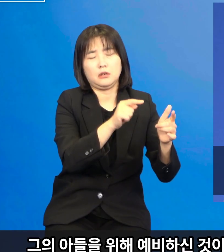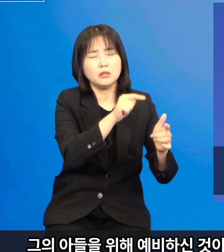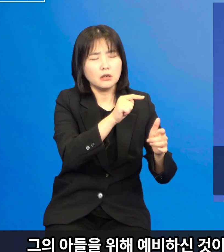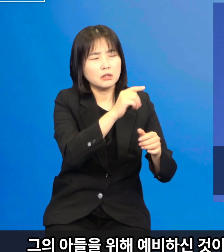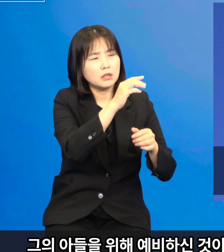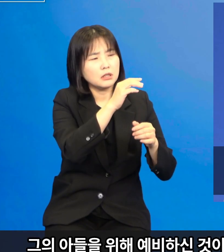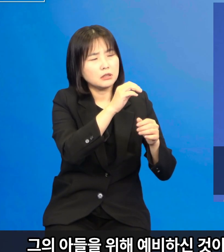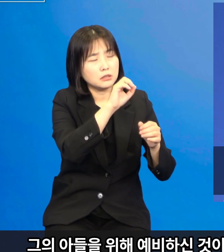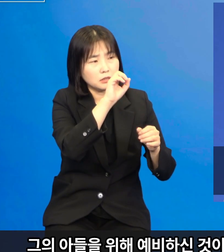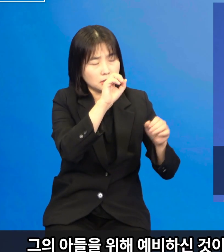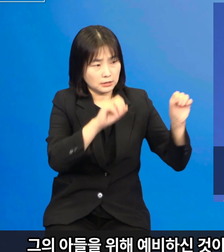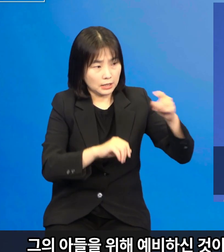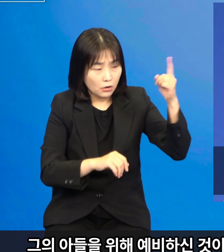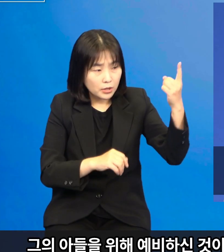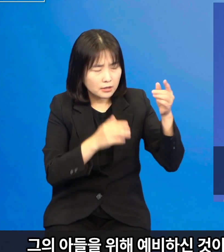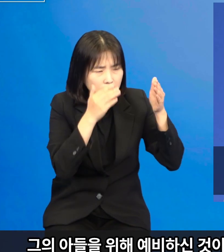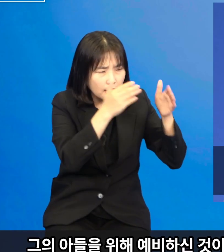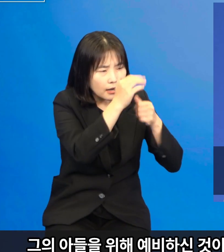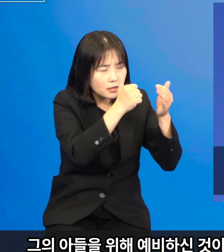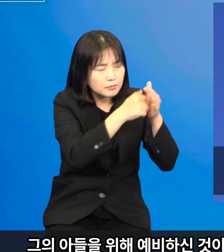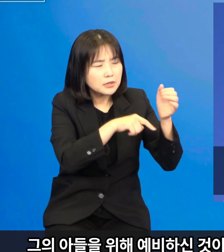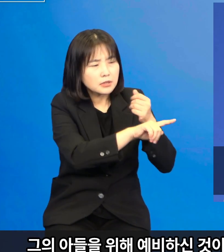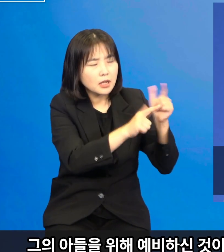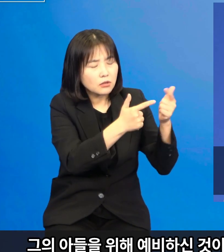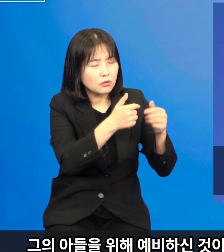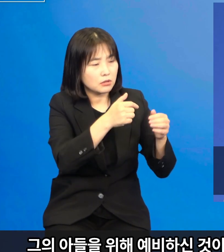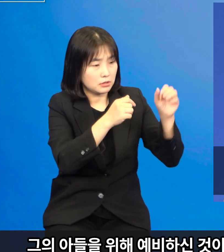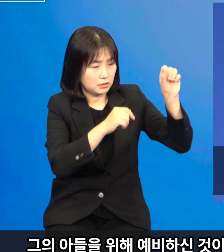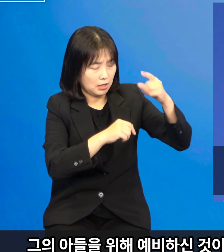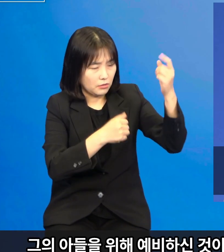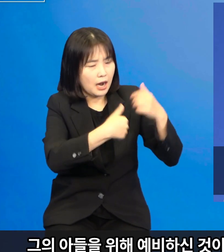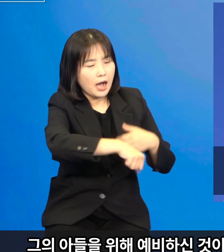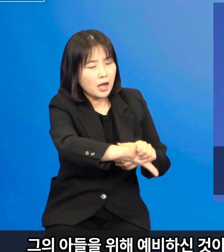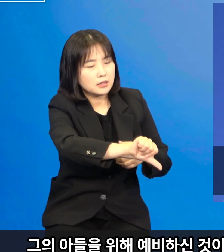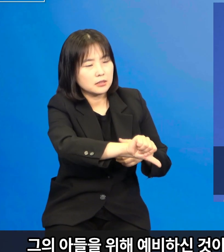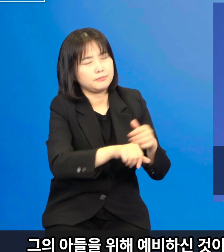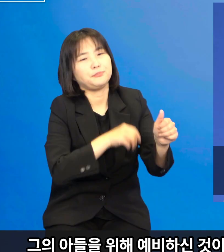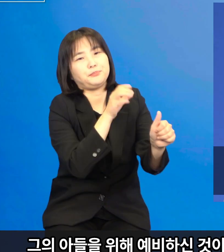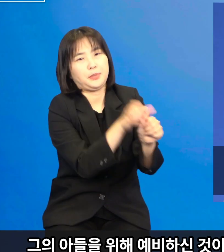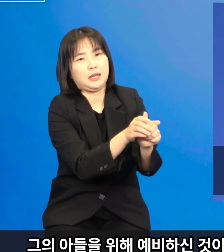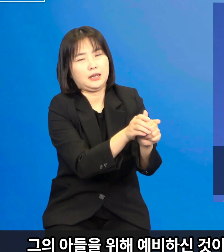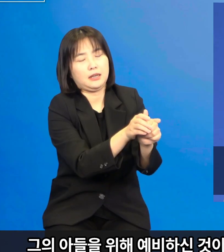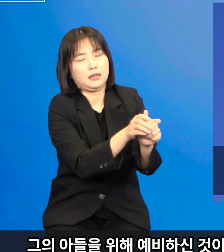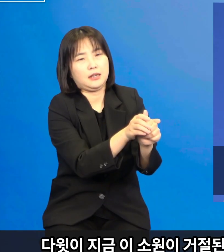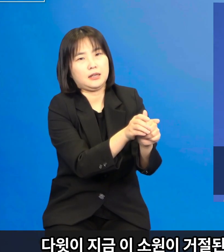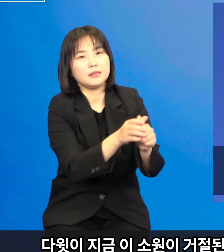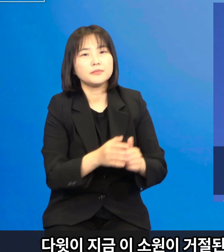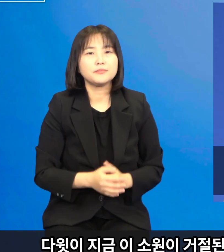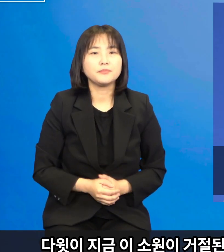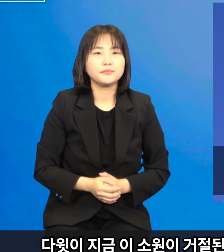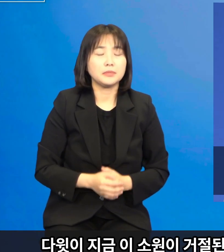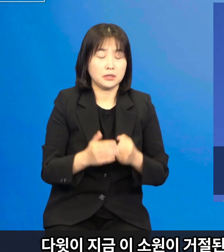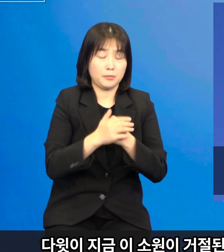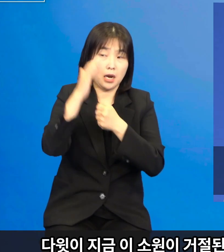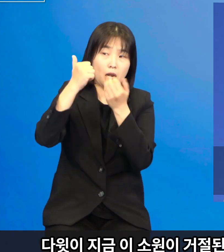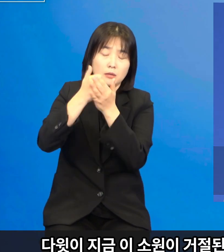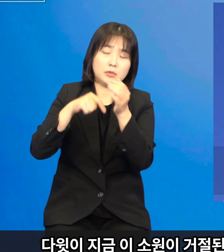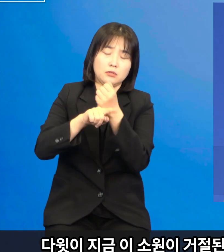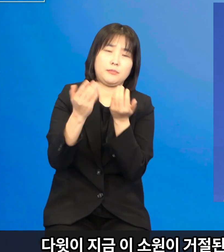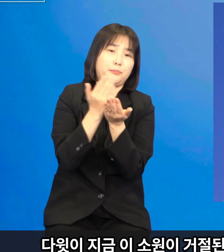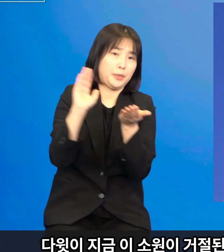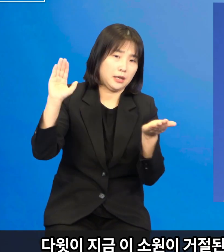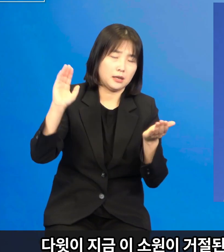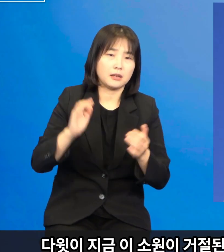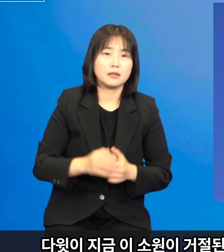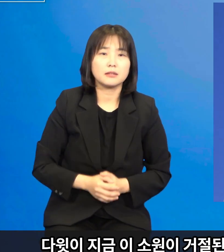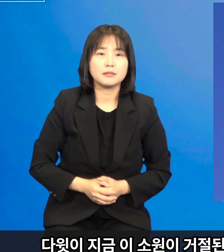뜻이 아니고 그의 아들을 위해 예비하신 것이니 다른 거예요. 맞지 않은 거예요. 그러니까 다윗이 지금 이 소원이 거절된 것은